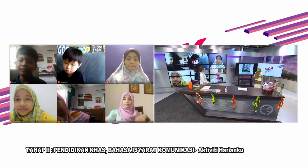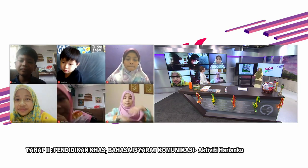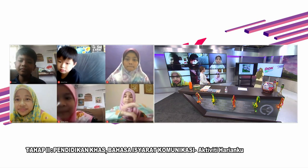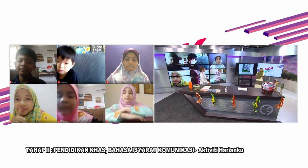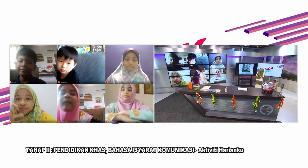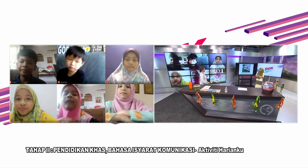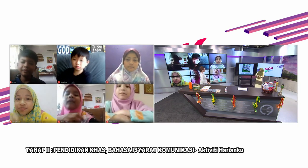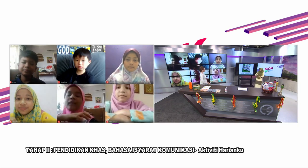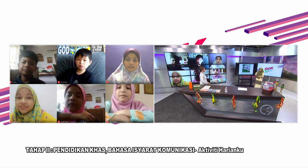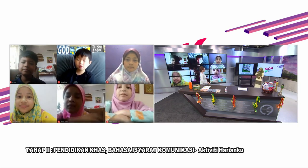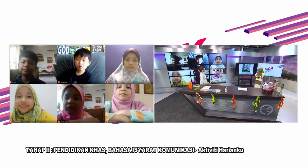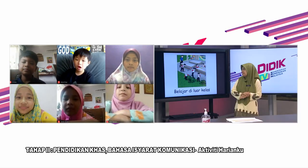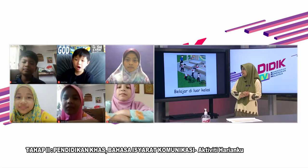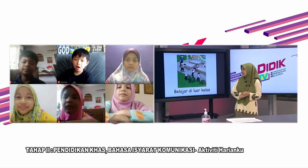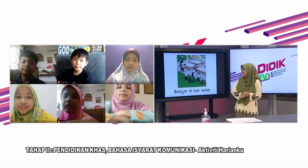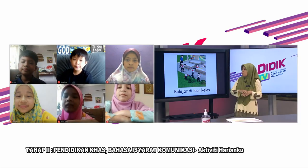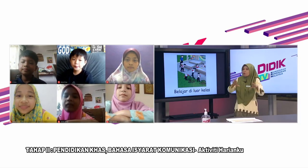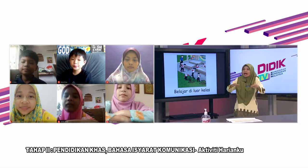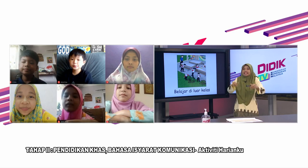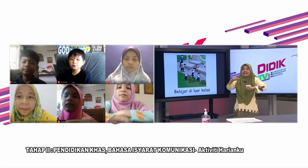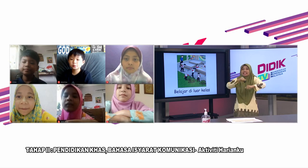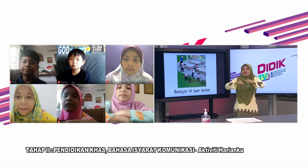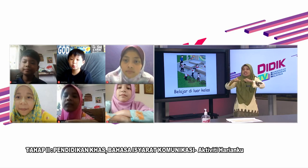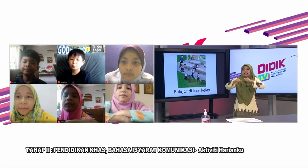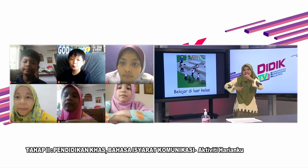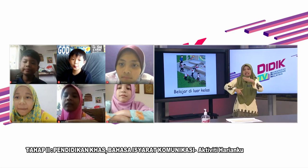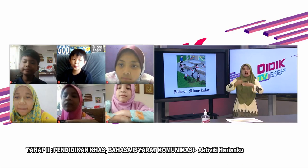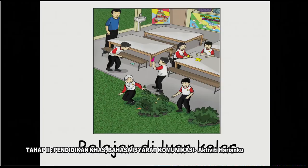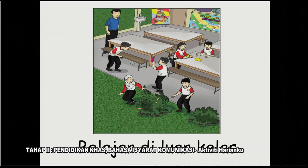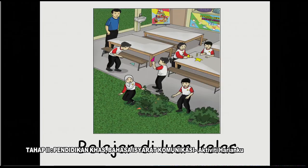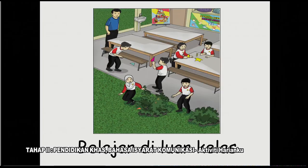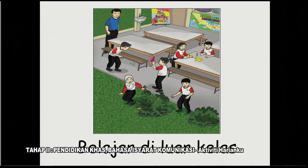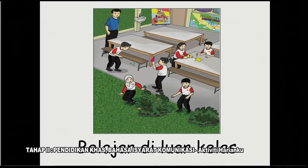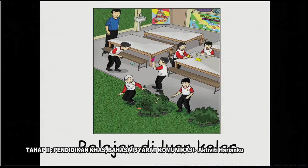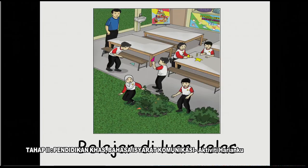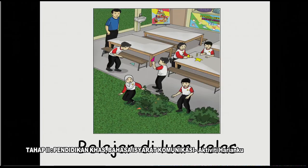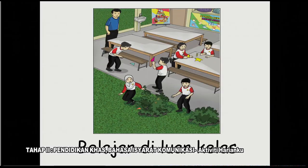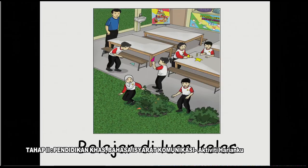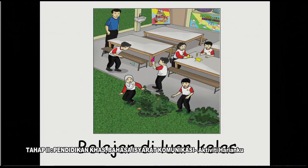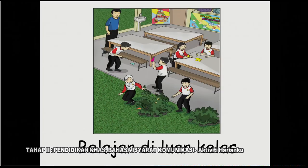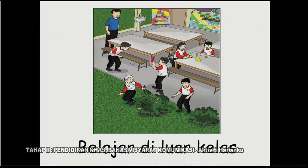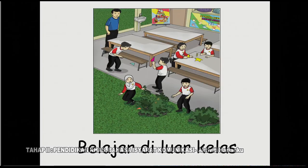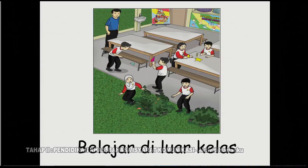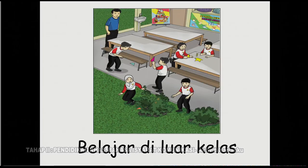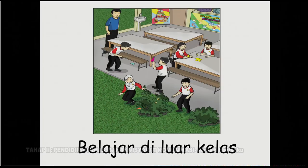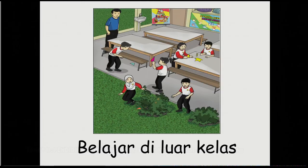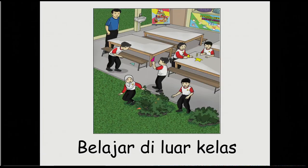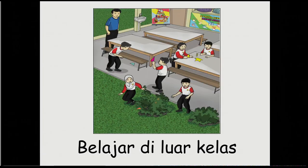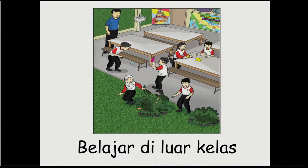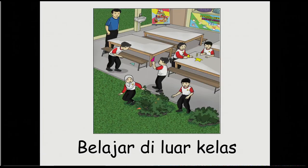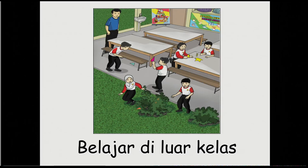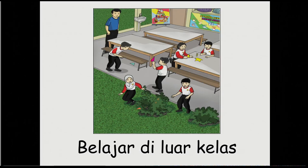Belajar di luar kelas. Belajar di mana? Ini buat aktiviti luar kelas.